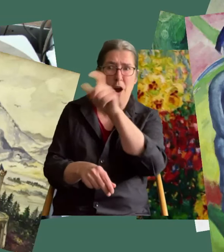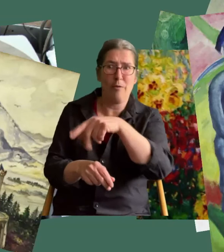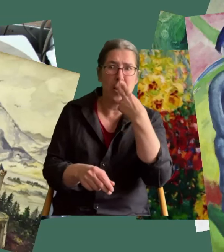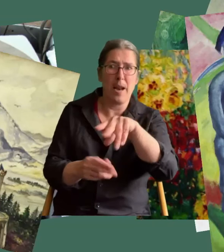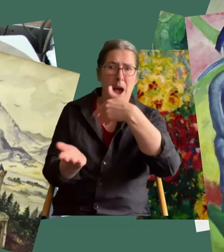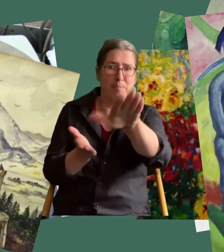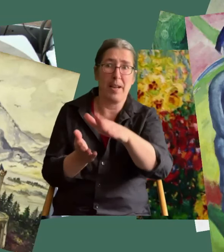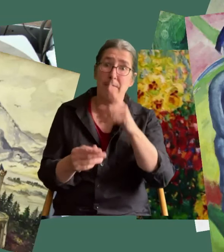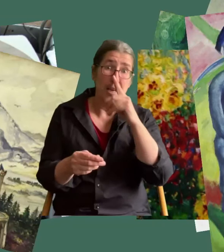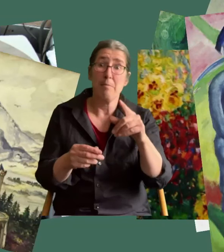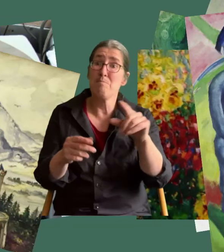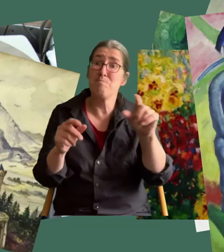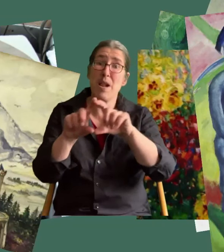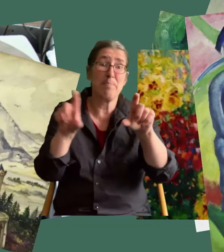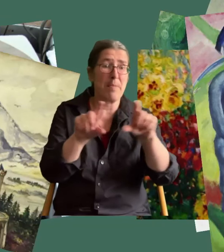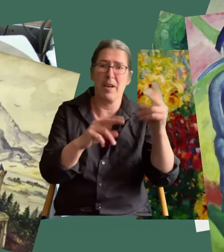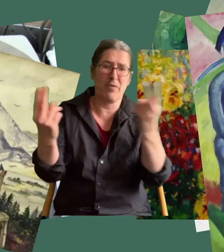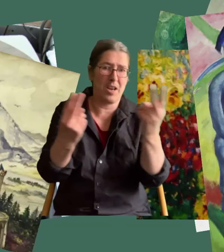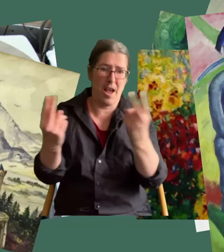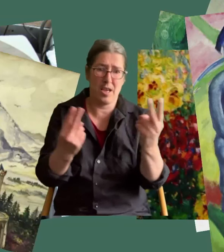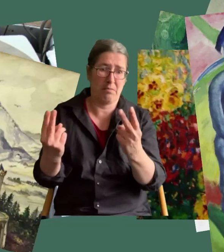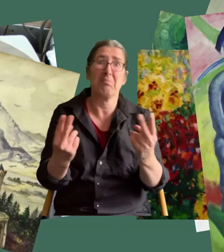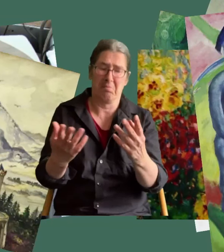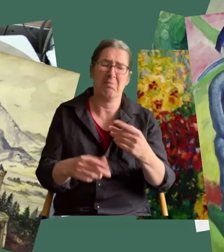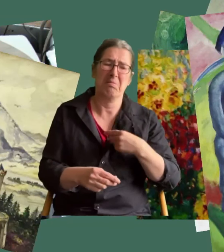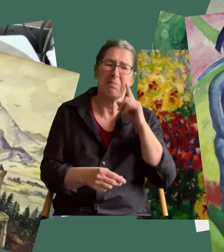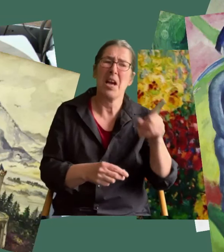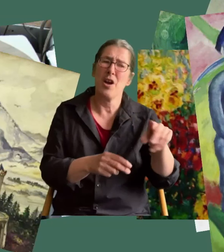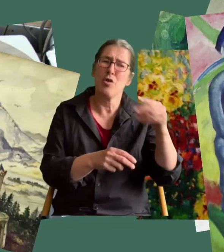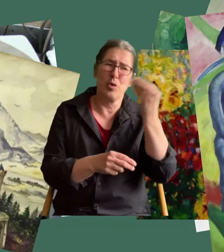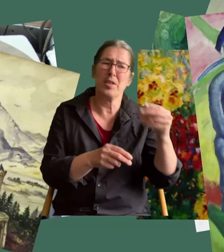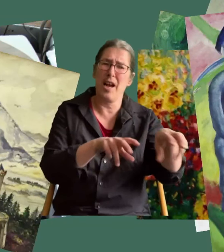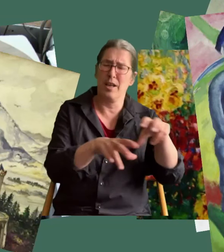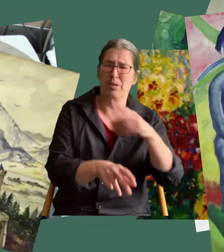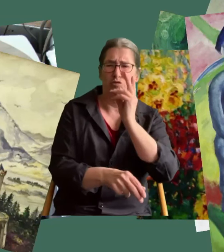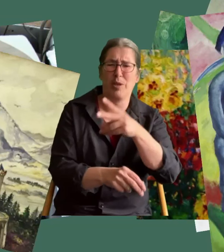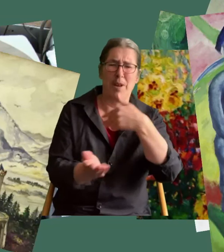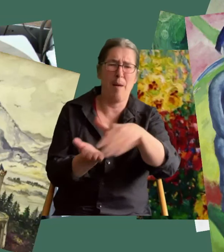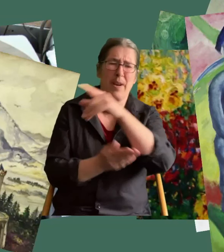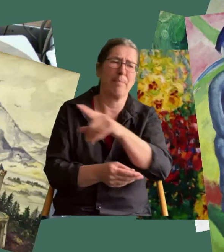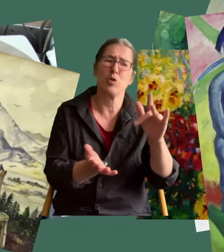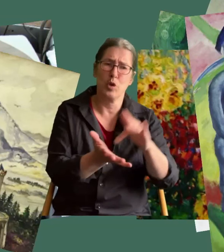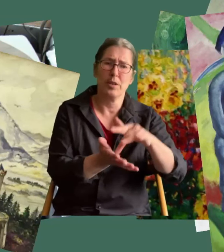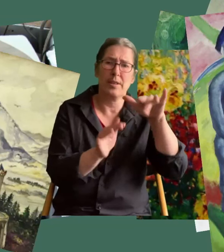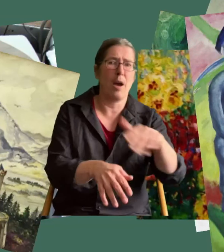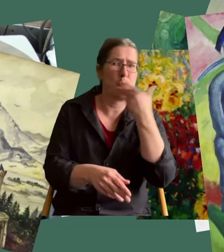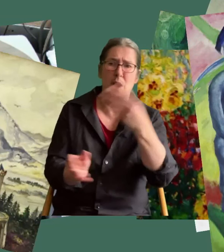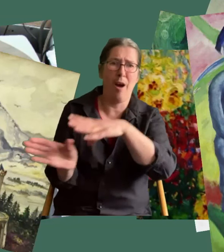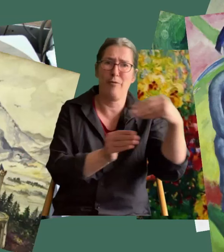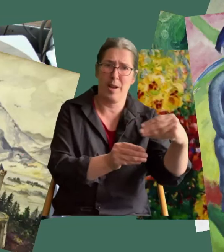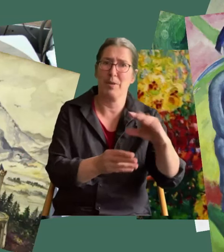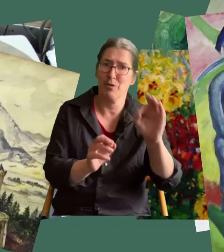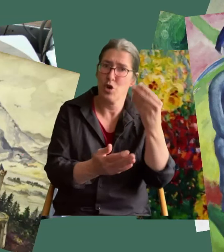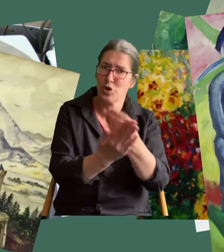ist. Und wenn man sich die Bilder so im Vergleich anguckt, finde ich nicht zu Unrecht. Also die hatten sehr wohl ihre Gründe,